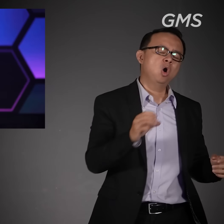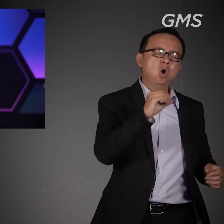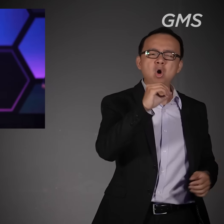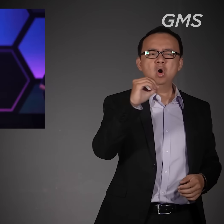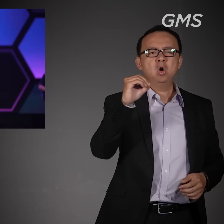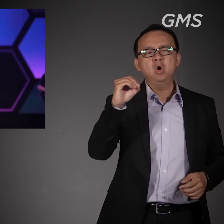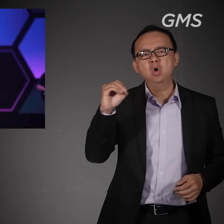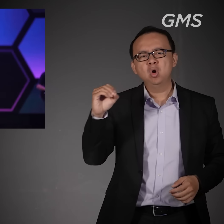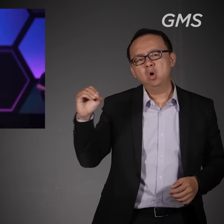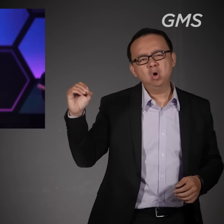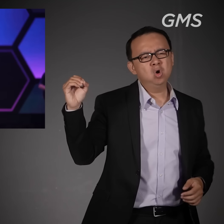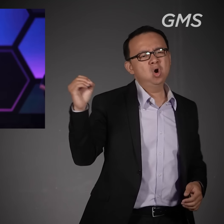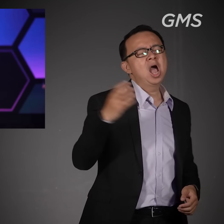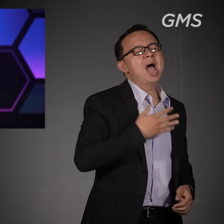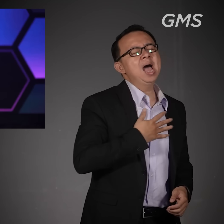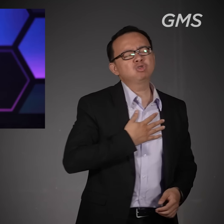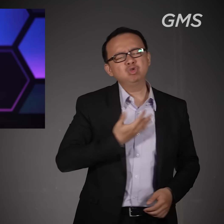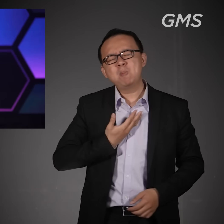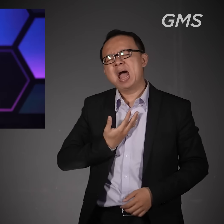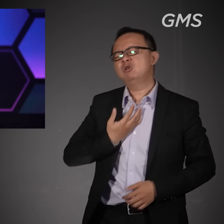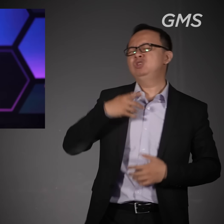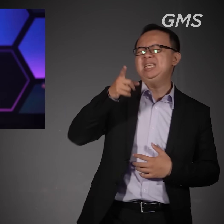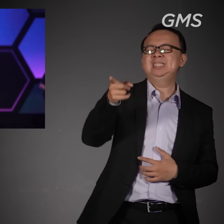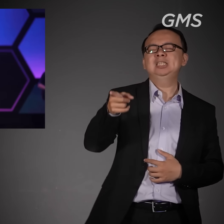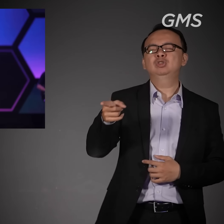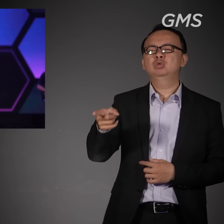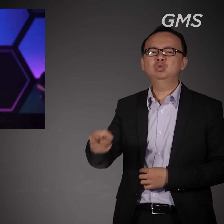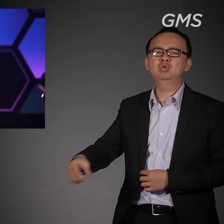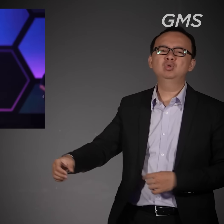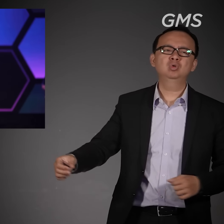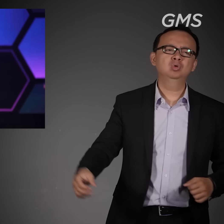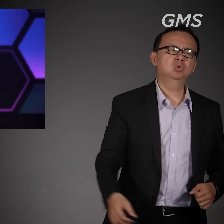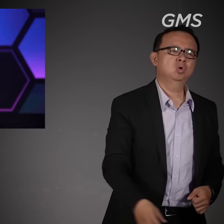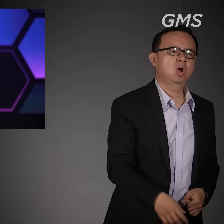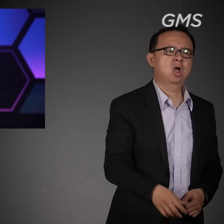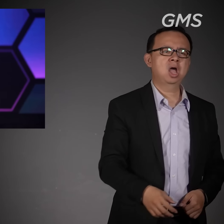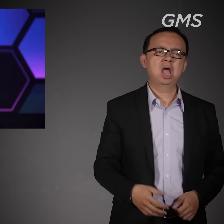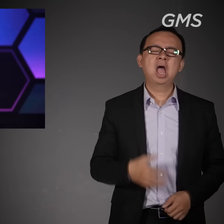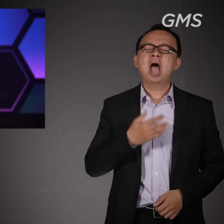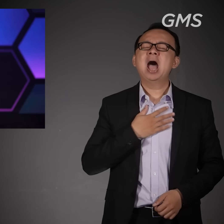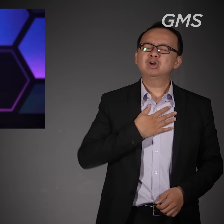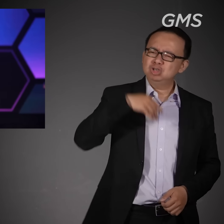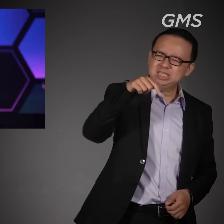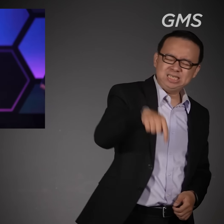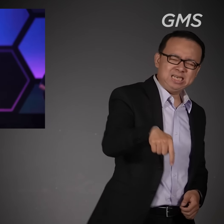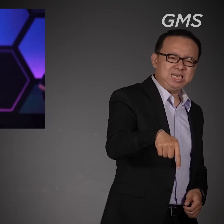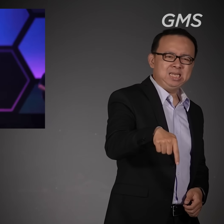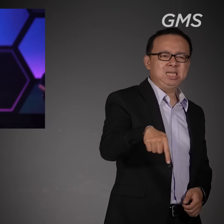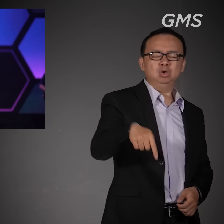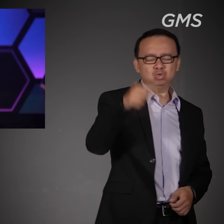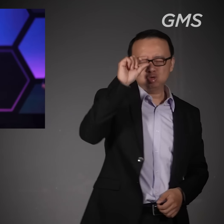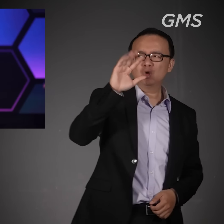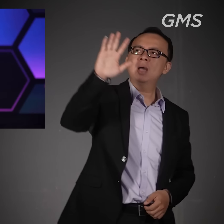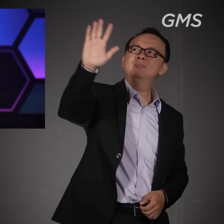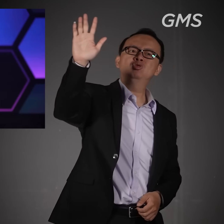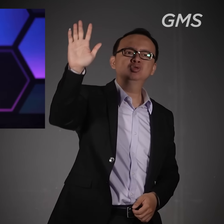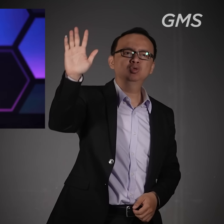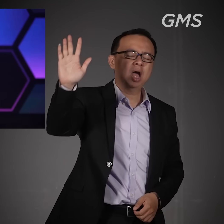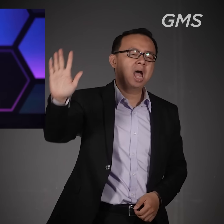Ku mau di situ, Lord, I'll be there, I'll be here for you.